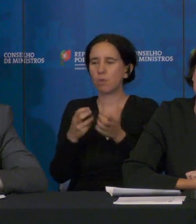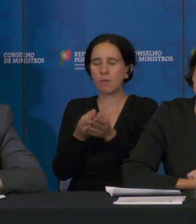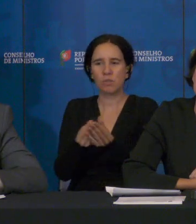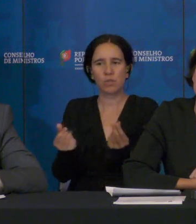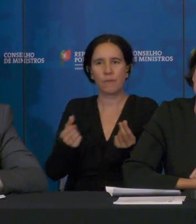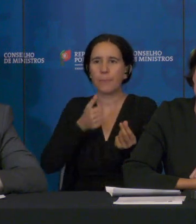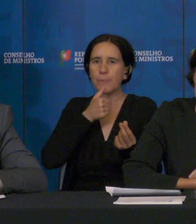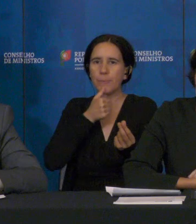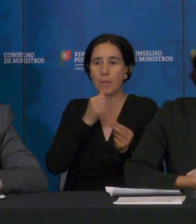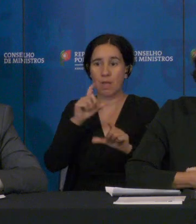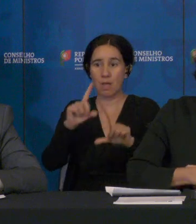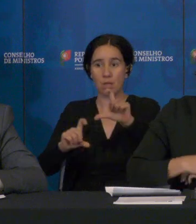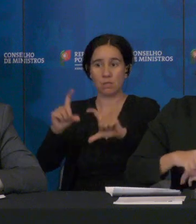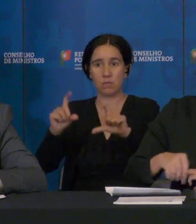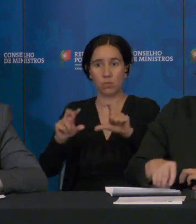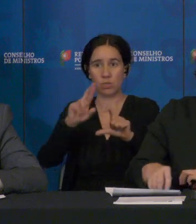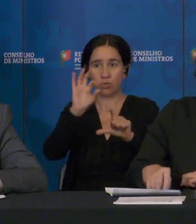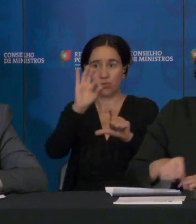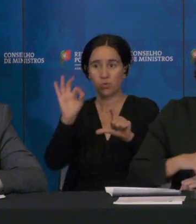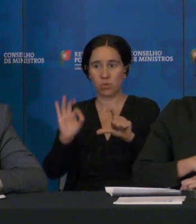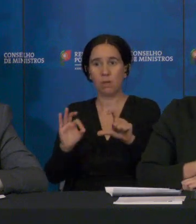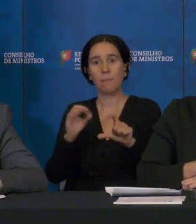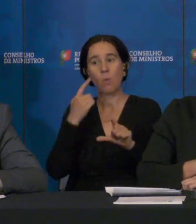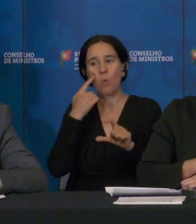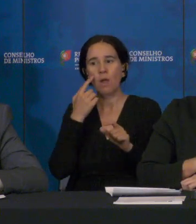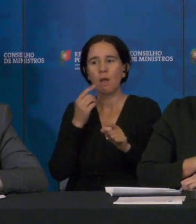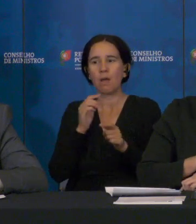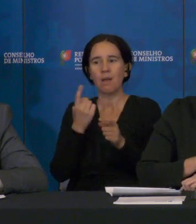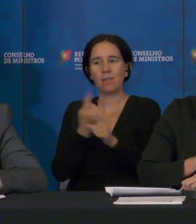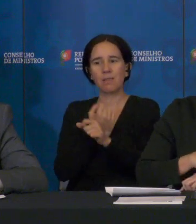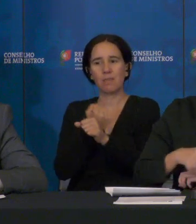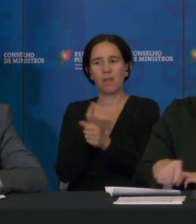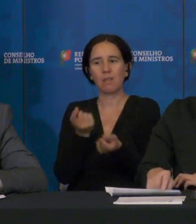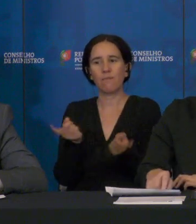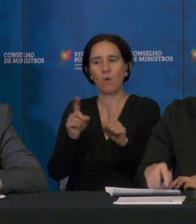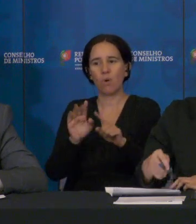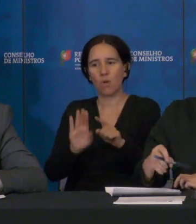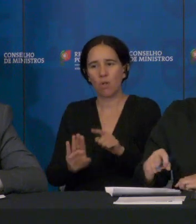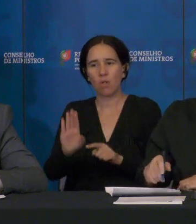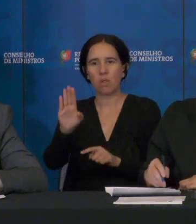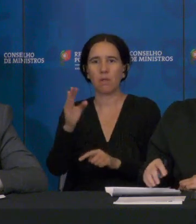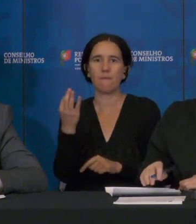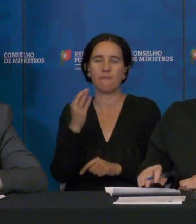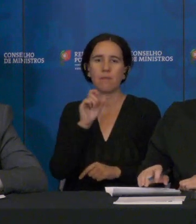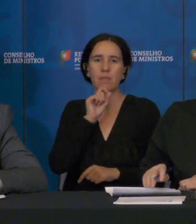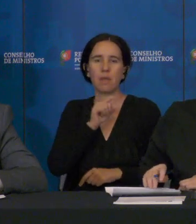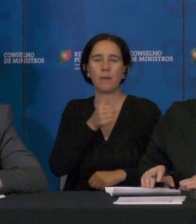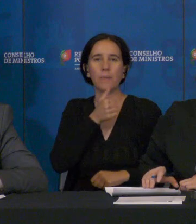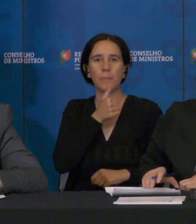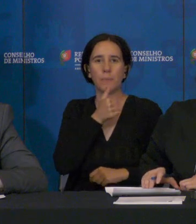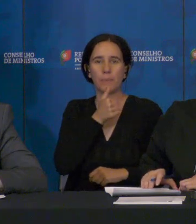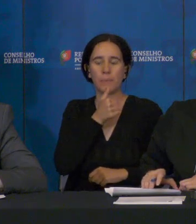acionista para poder voltar a retomar a sua atividade e poder ser capaz de assegurar